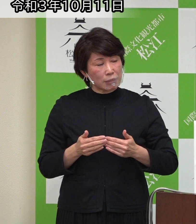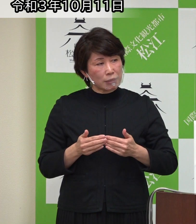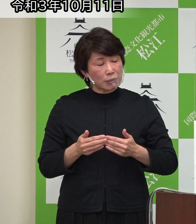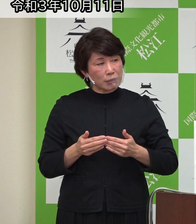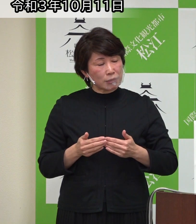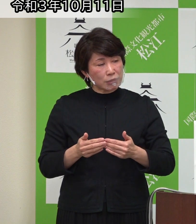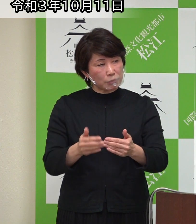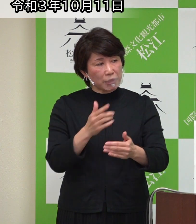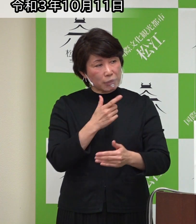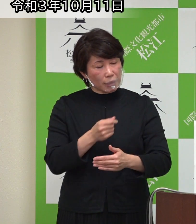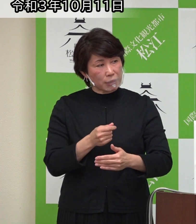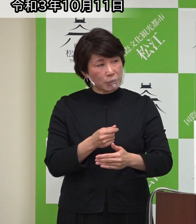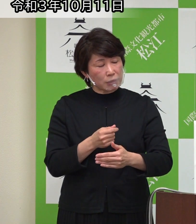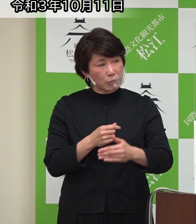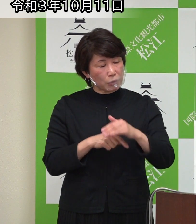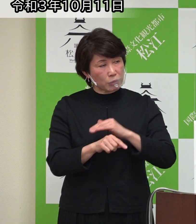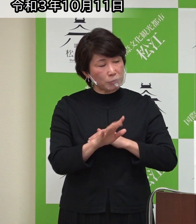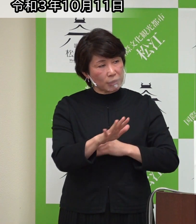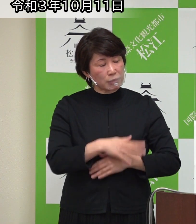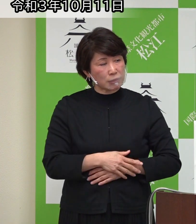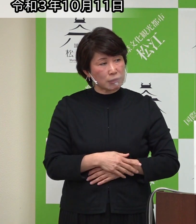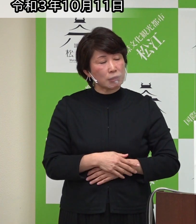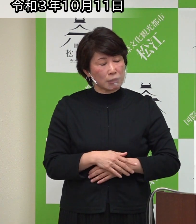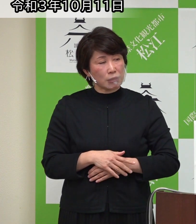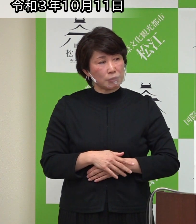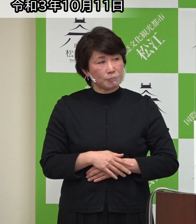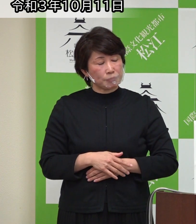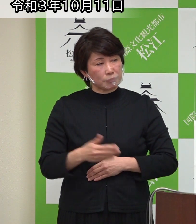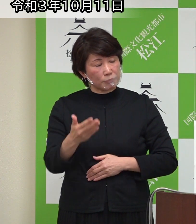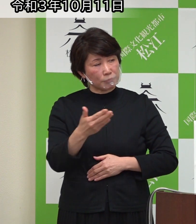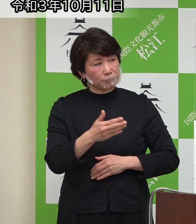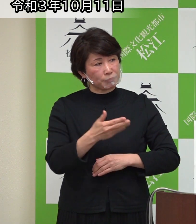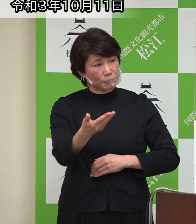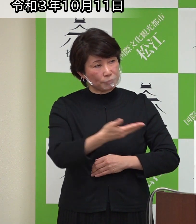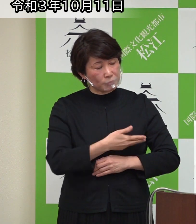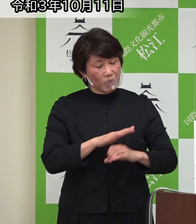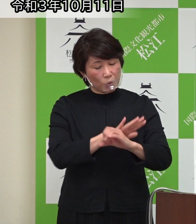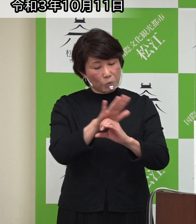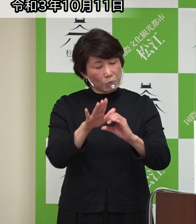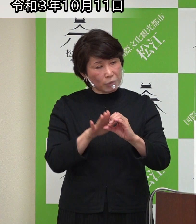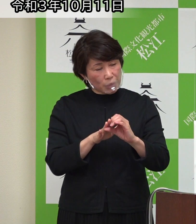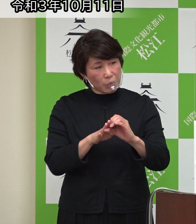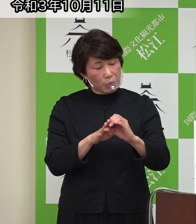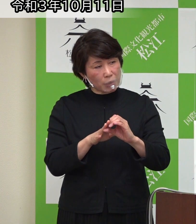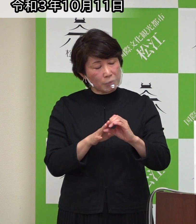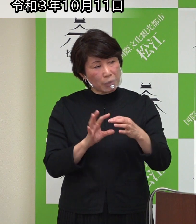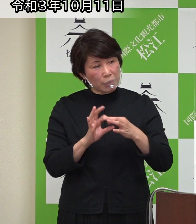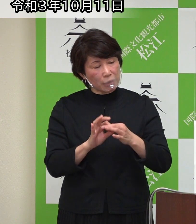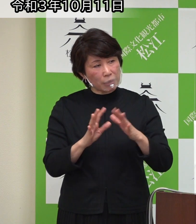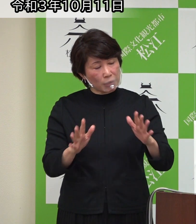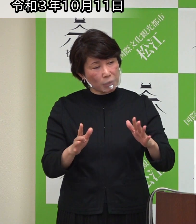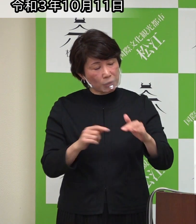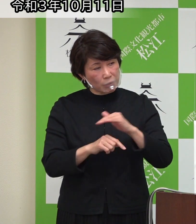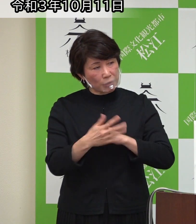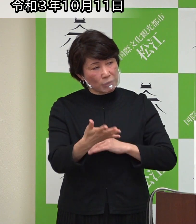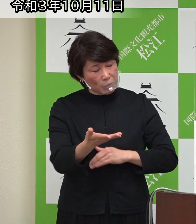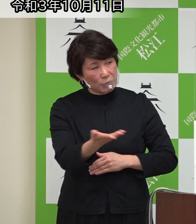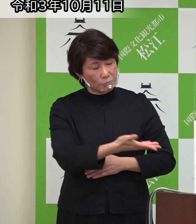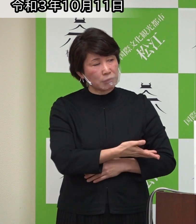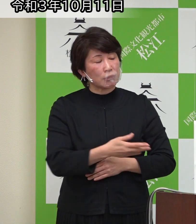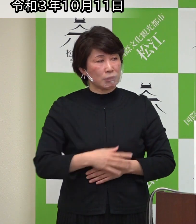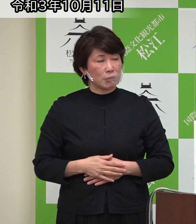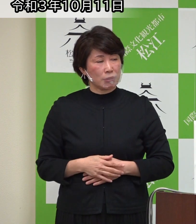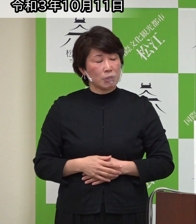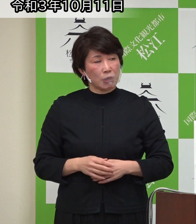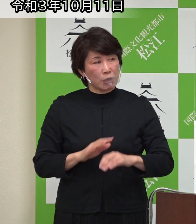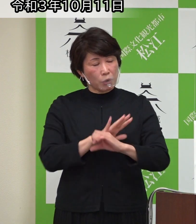ロナ禍はあまり関係ないという理解でよろしいでしょうか。 そうですね、あの、まあ、コロナ禍があったからということ の、 あの直接の理由にはなっていない